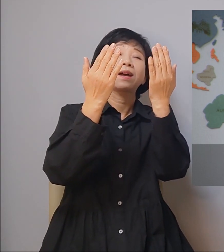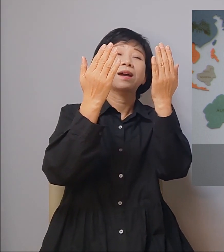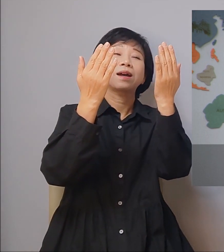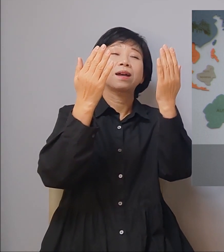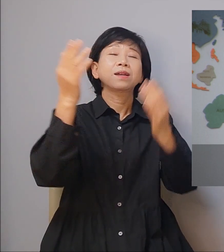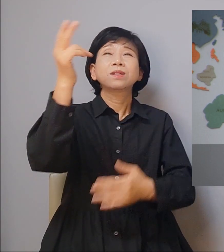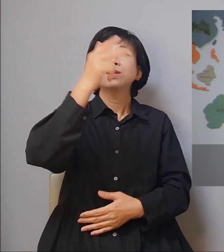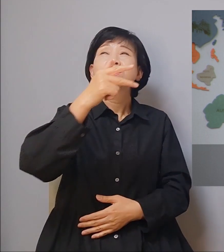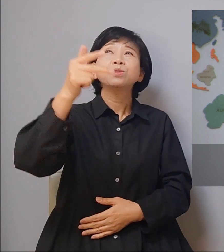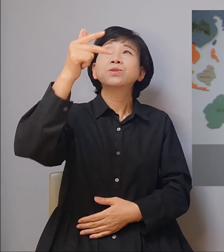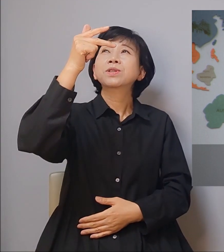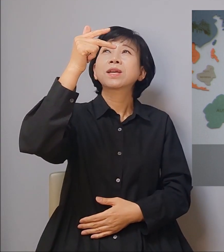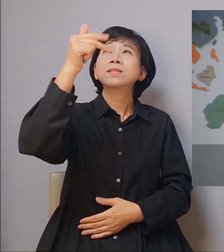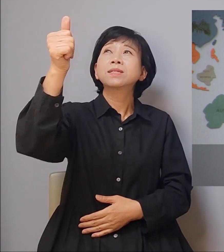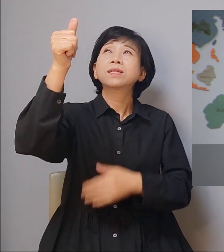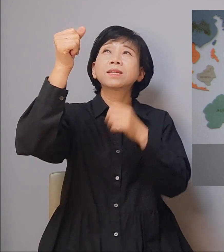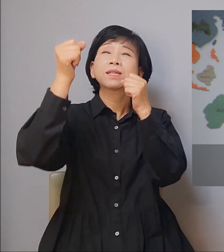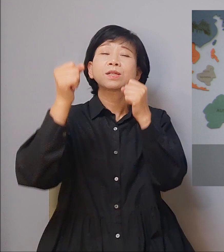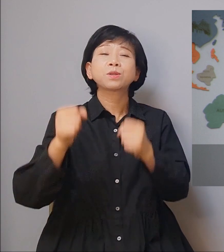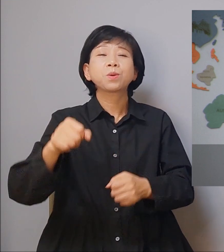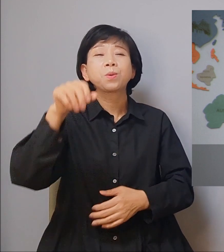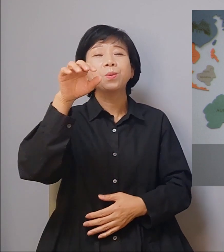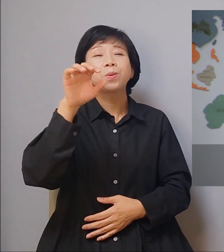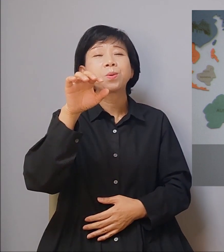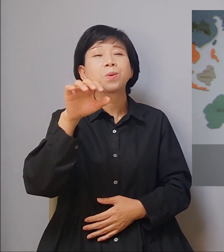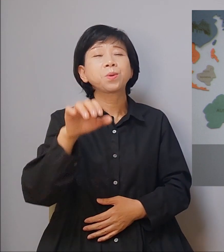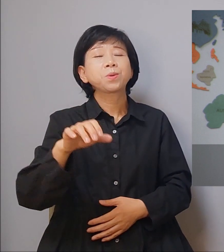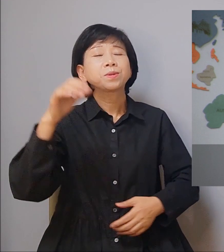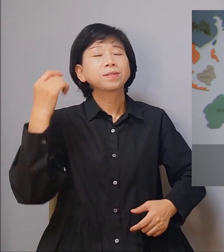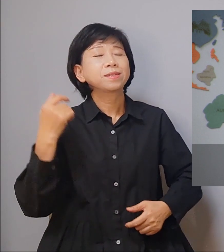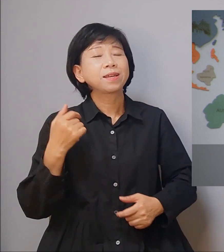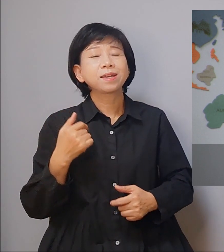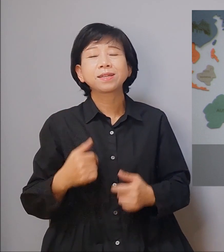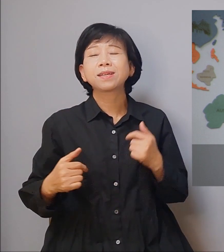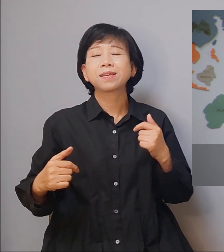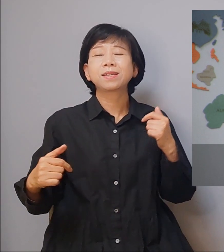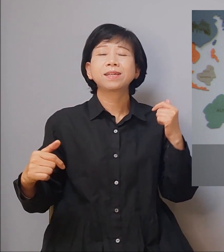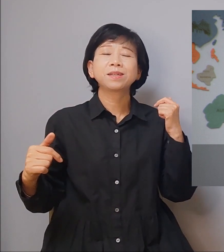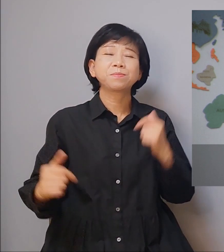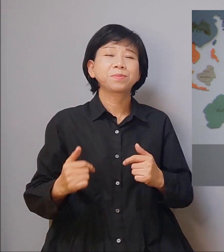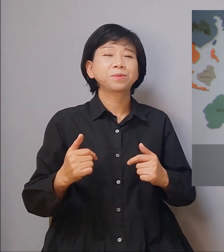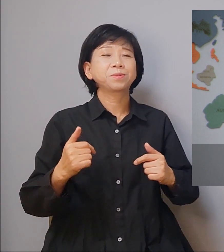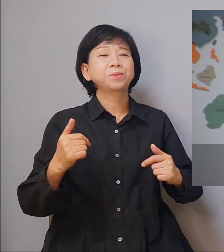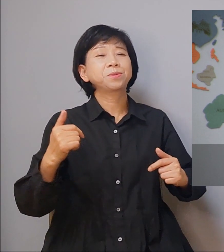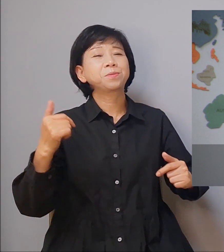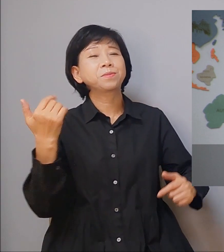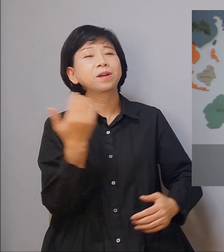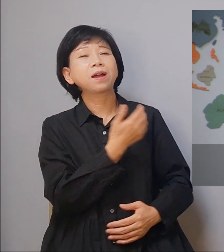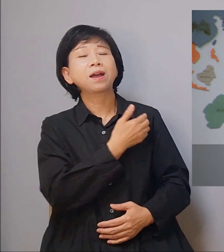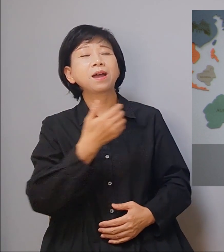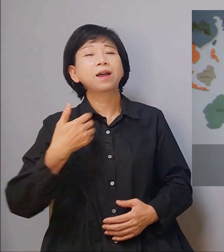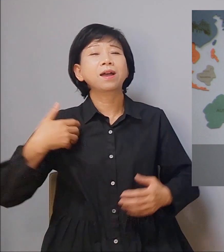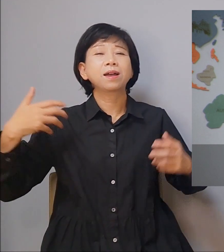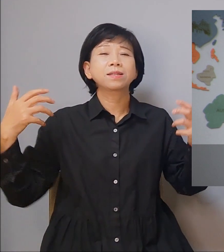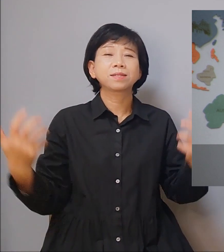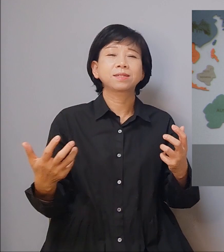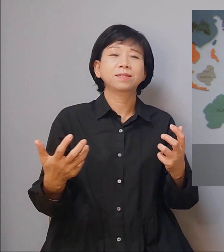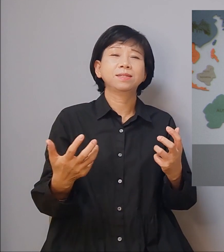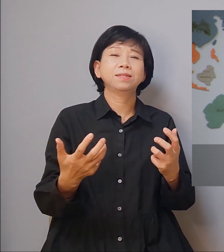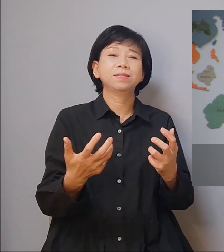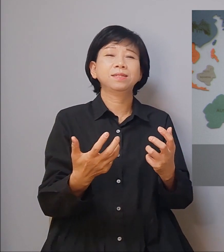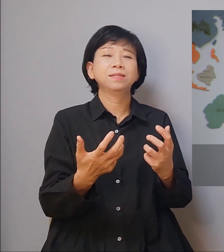예배드리리다. 주 계신 곳엔 기쁨